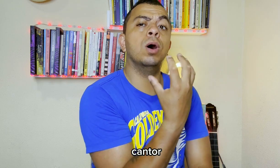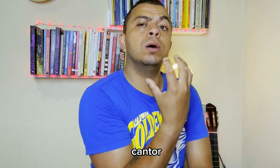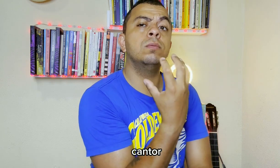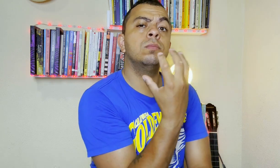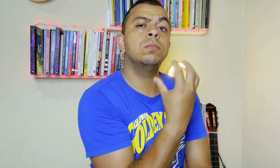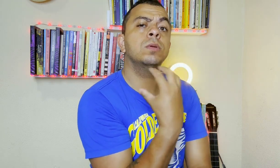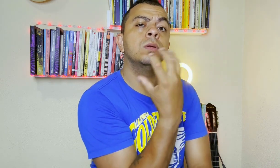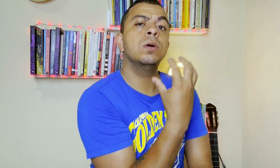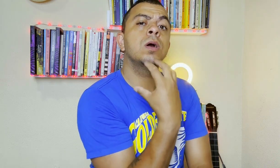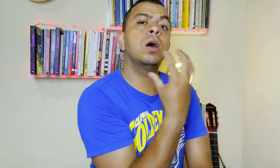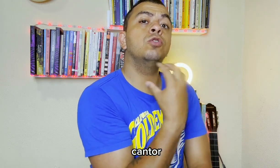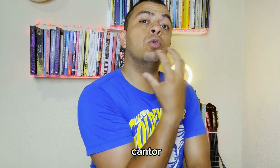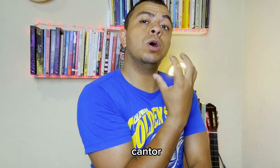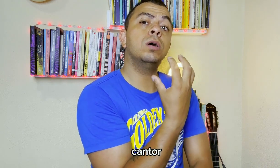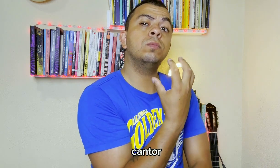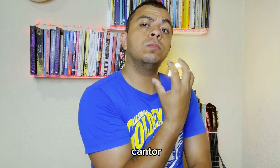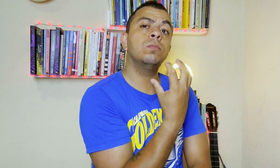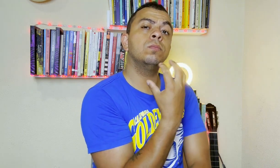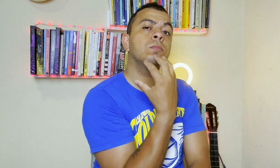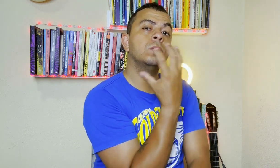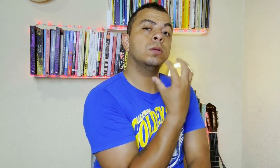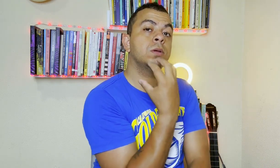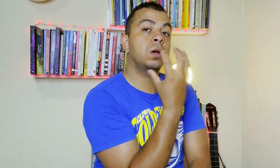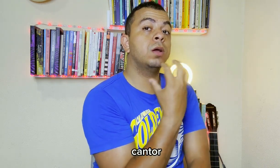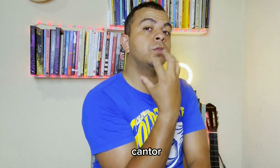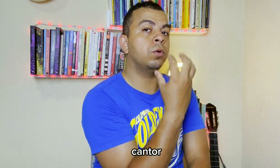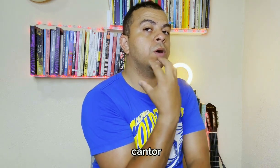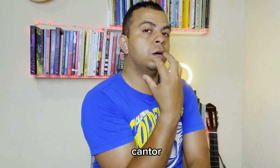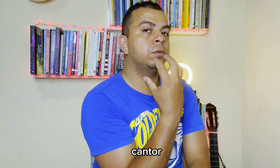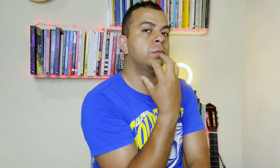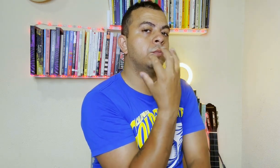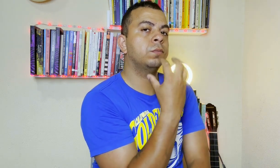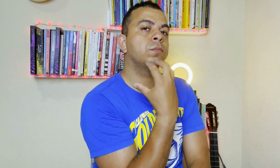Cantor. Cantor. Cantor.